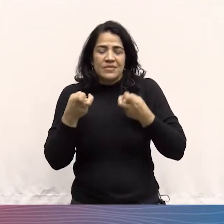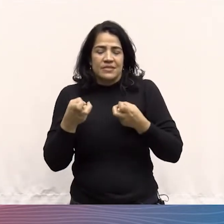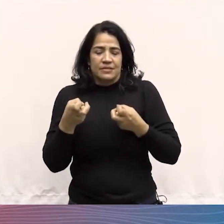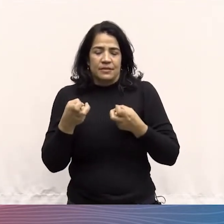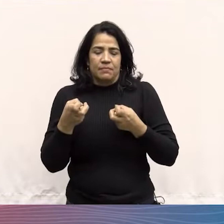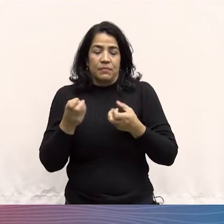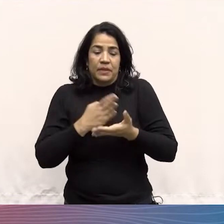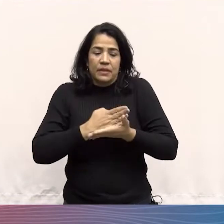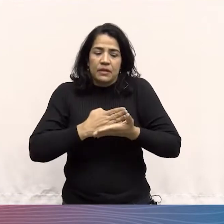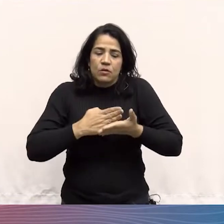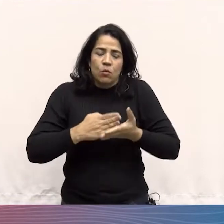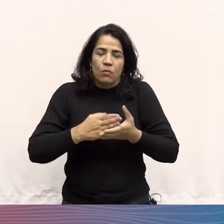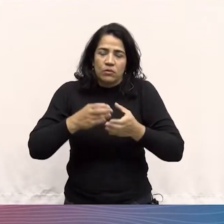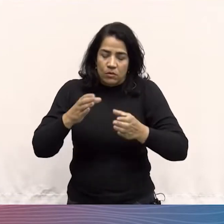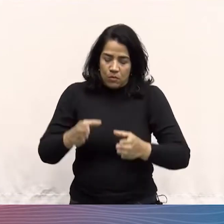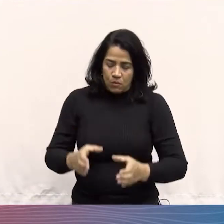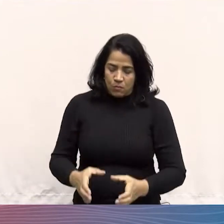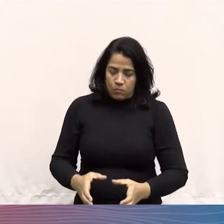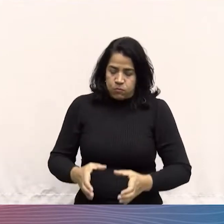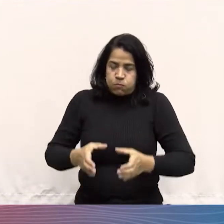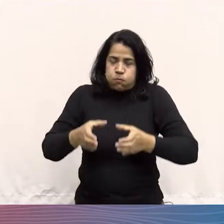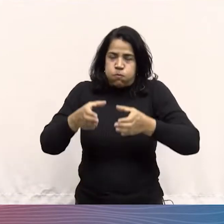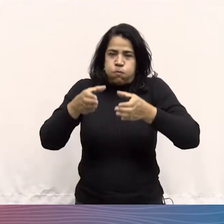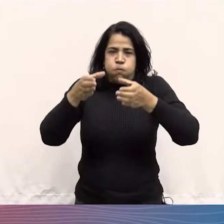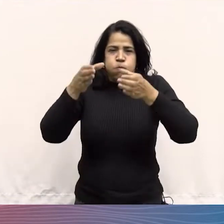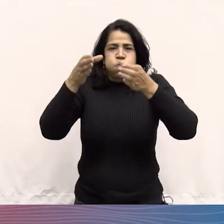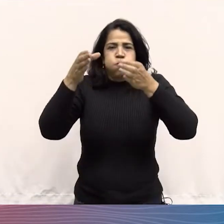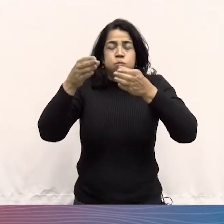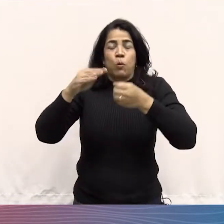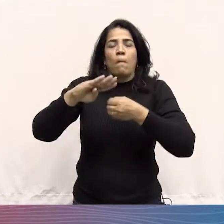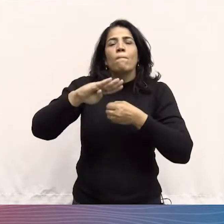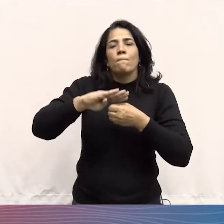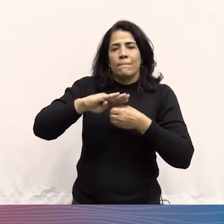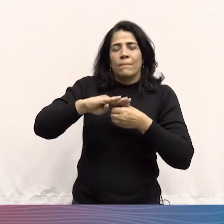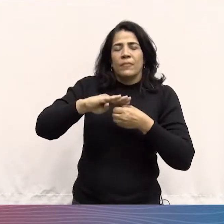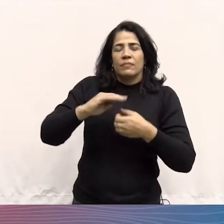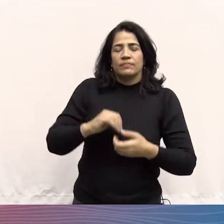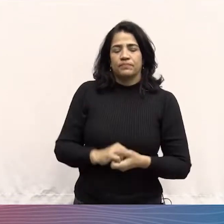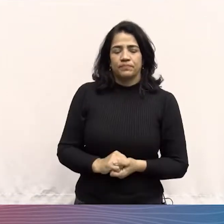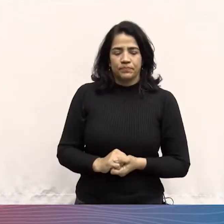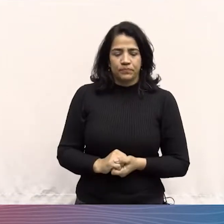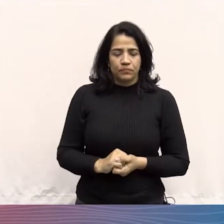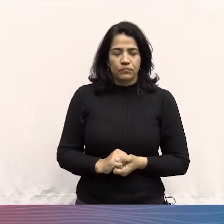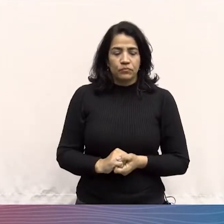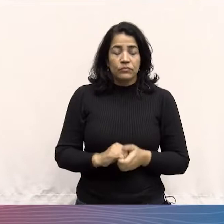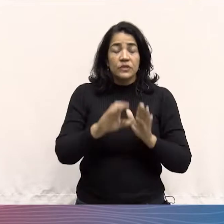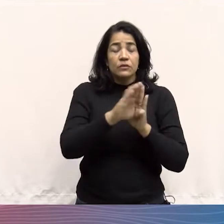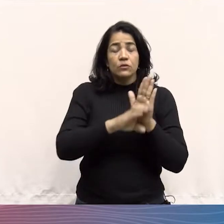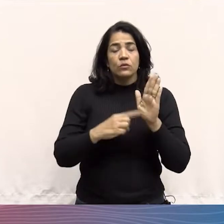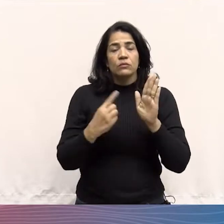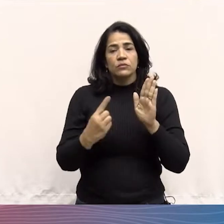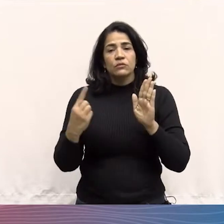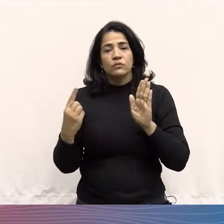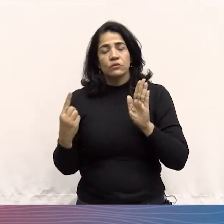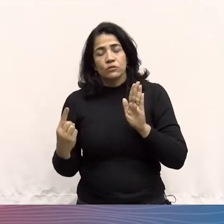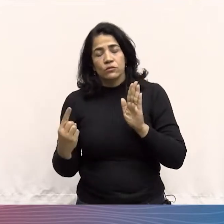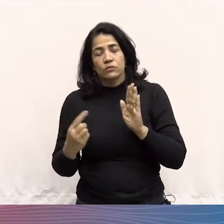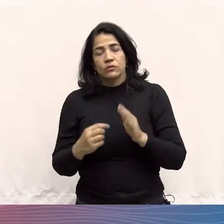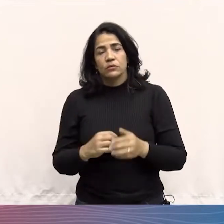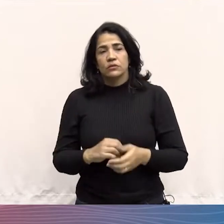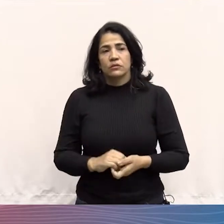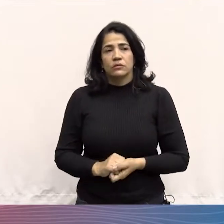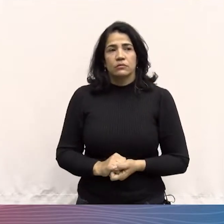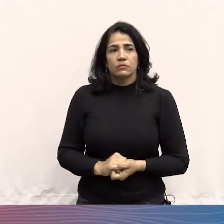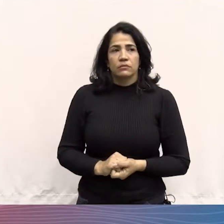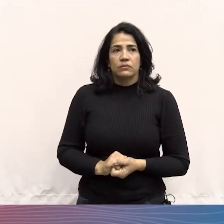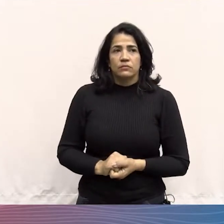né? Torre de Babel, no capítulo 11, né? Vocês veem depois. Aí